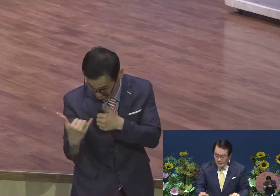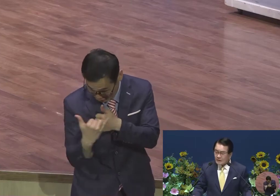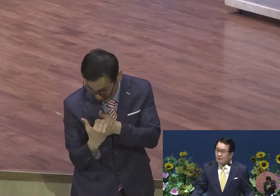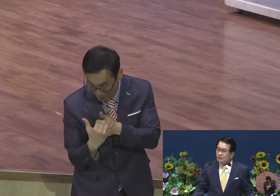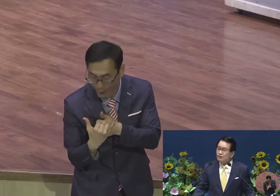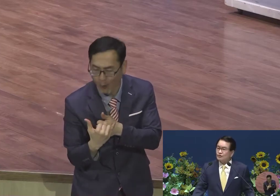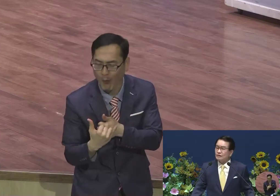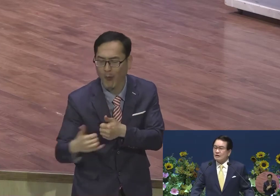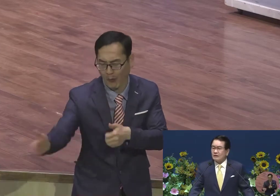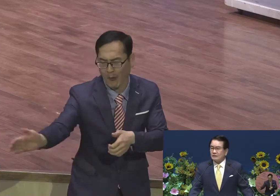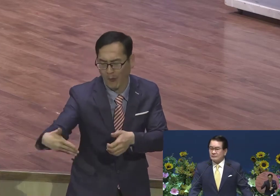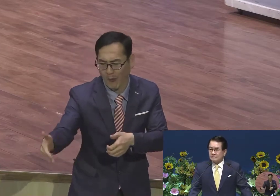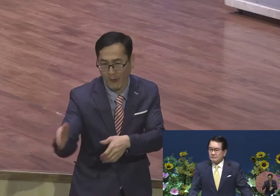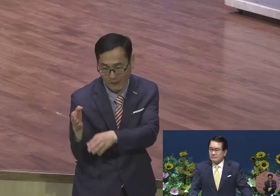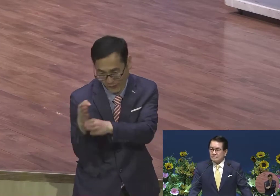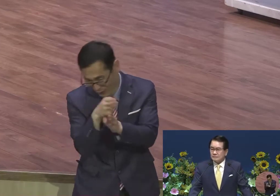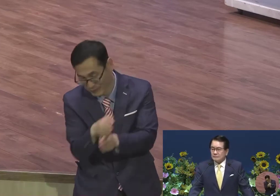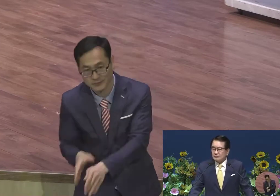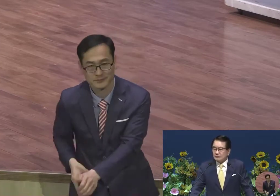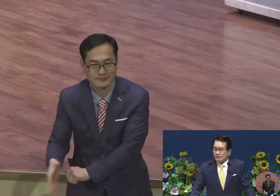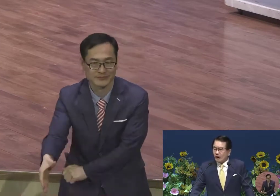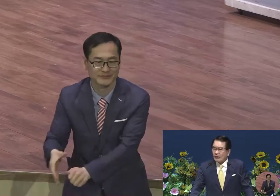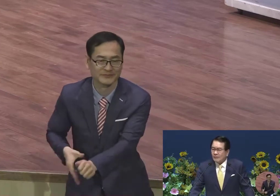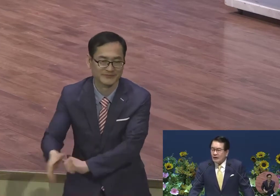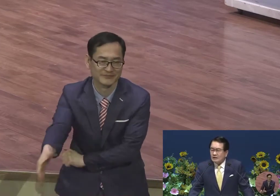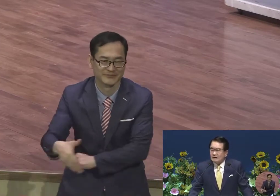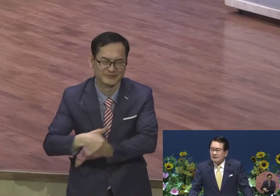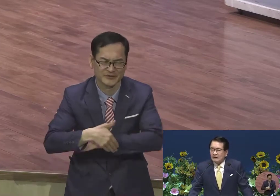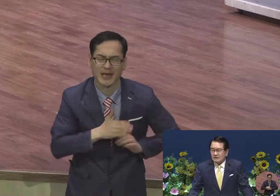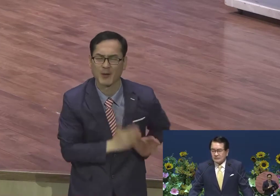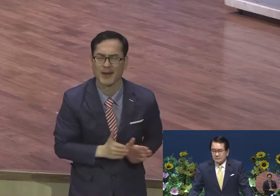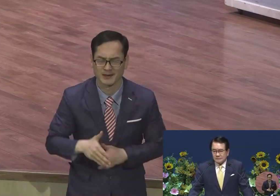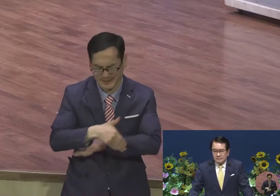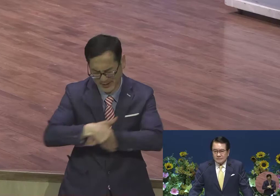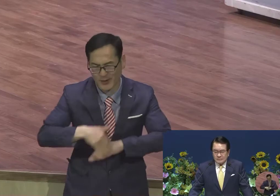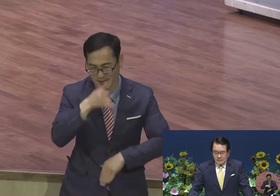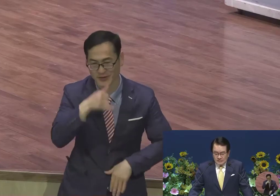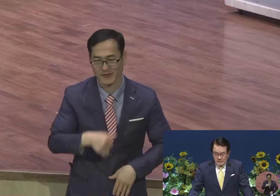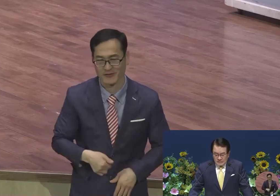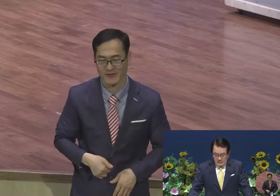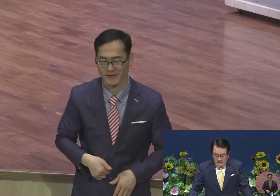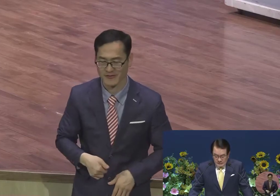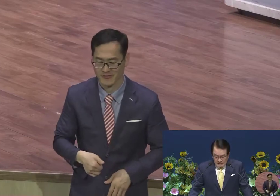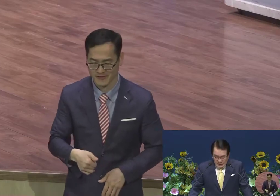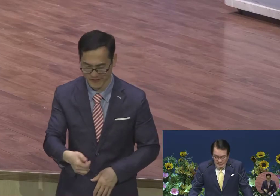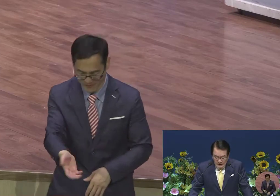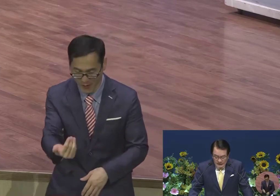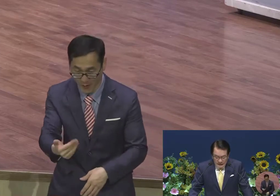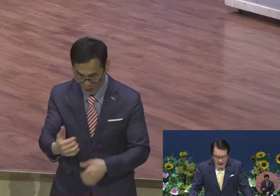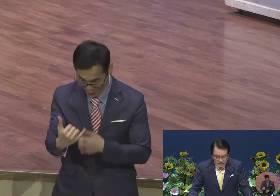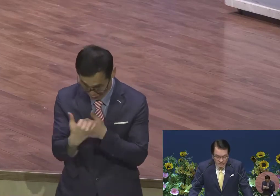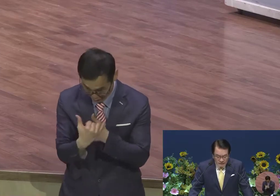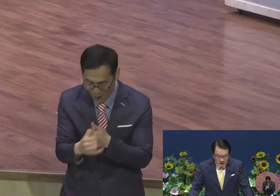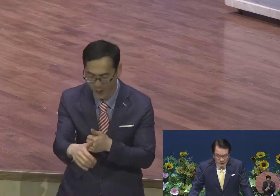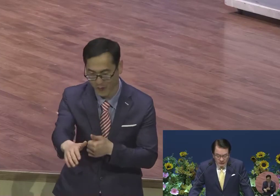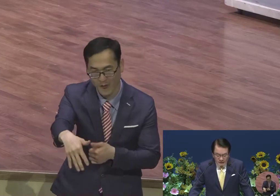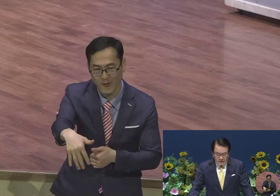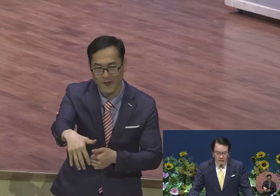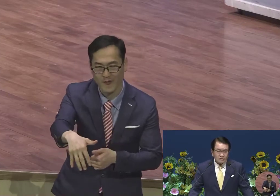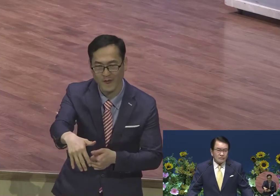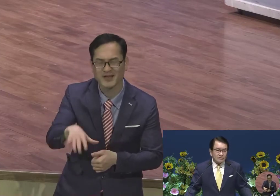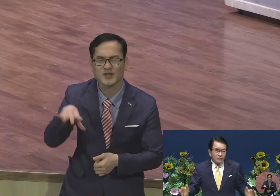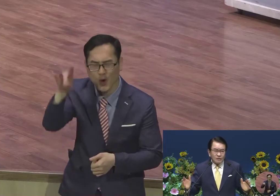처음에는 유익 주는 것 같아요 광명한 천사처럼 가장을 해가지고